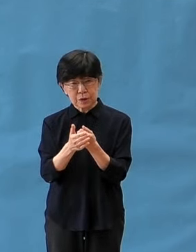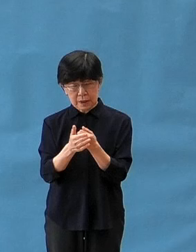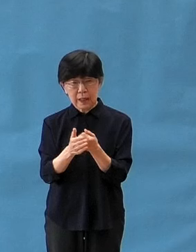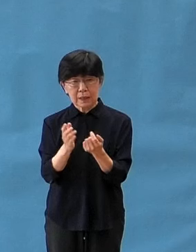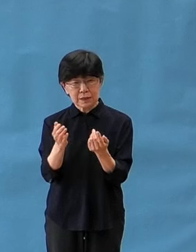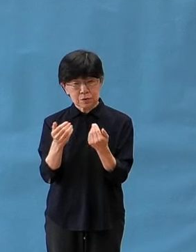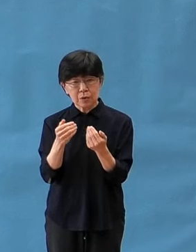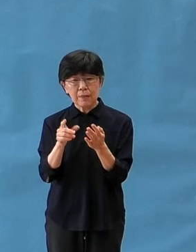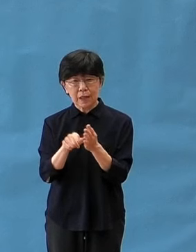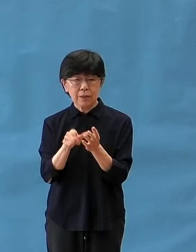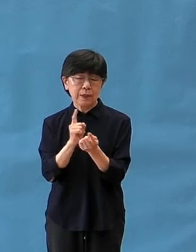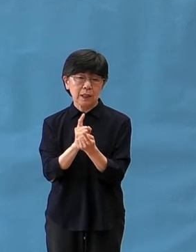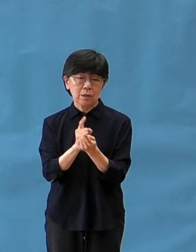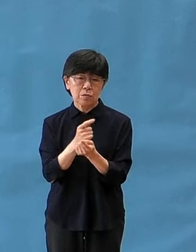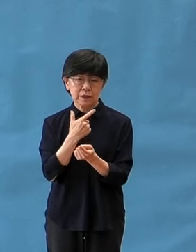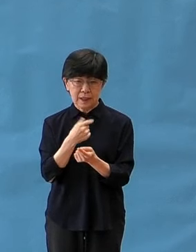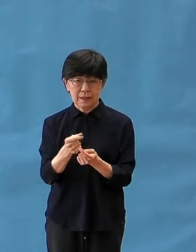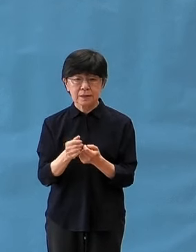うに考えております。